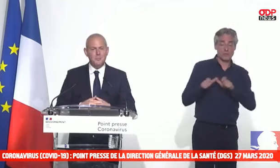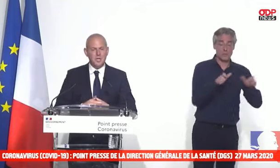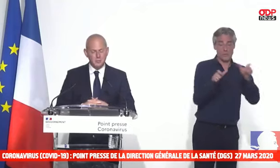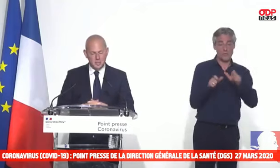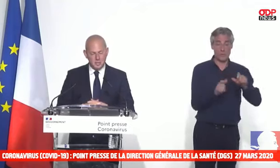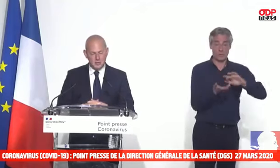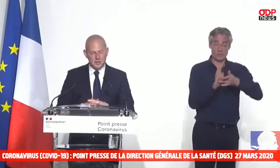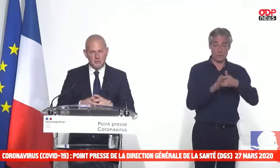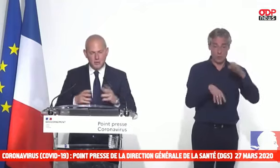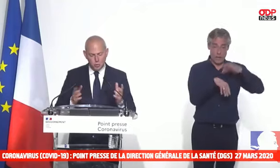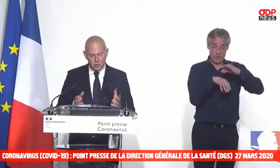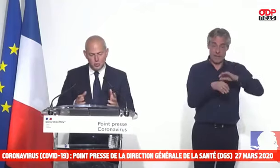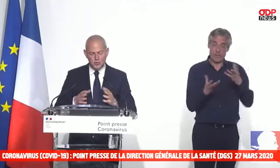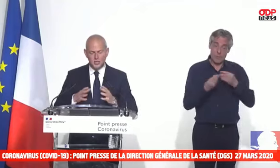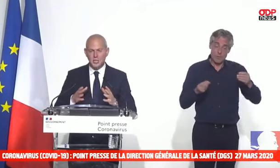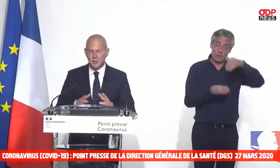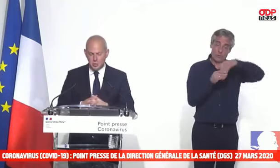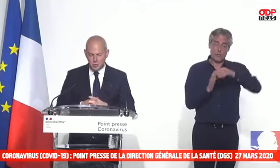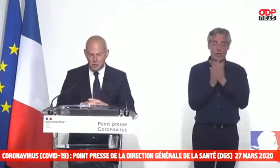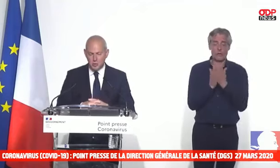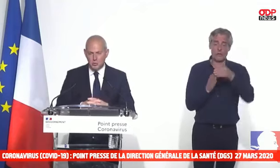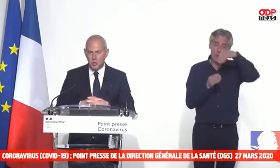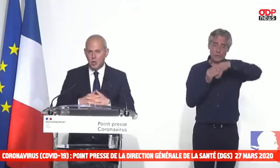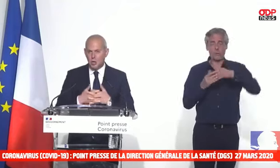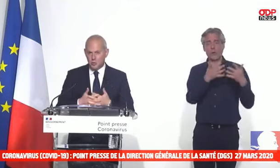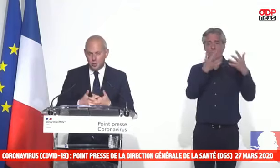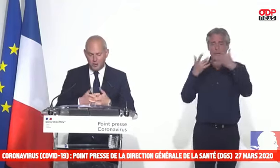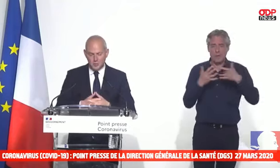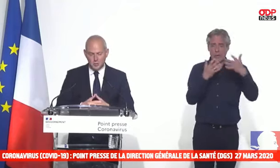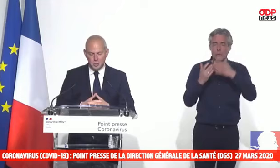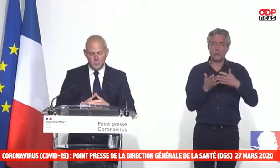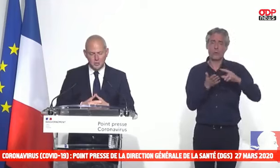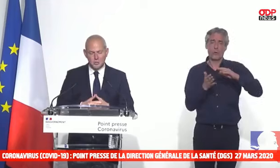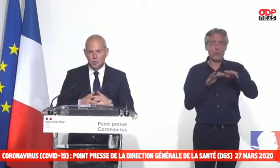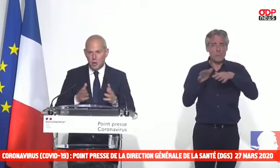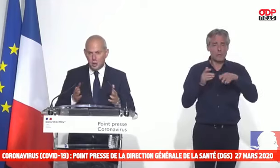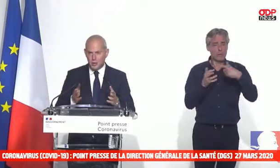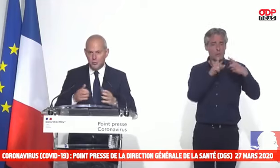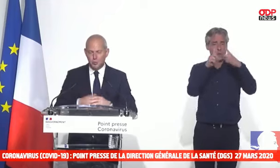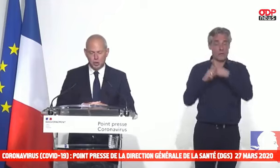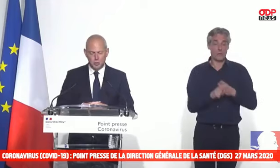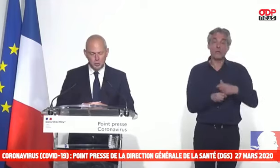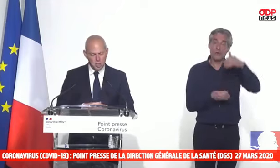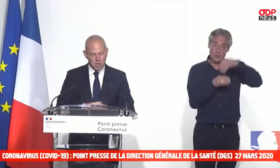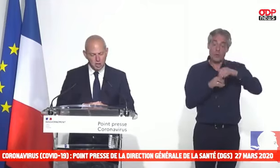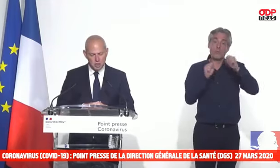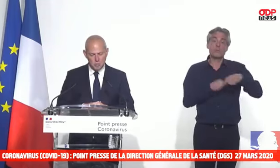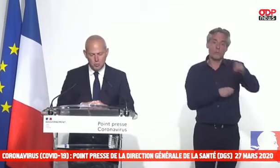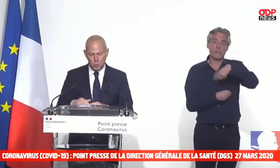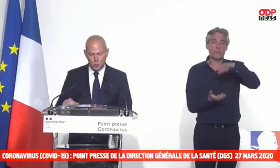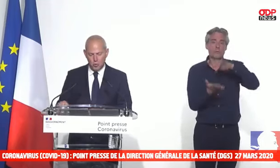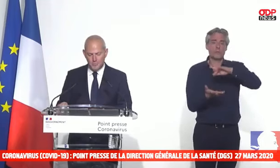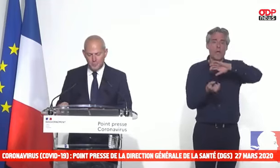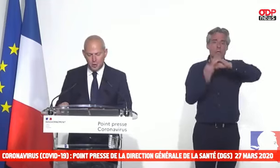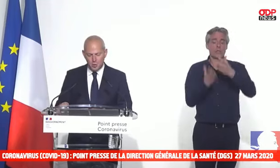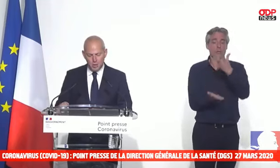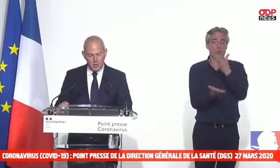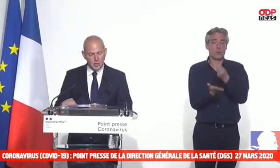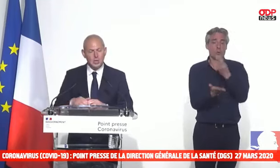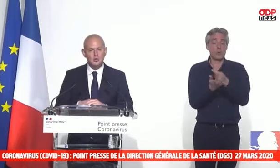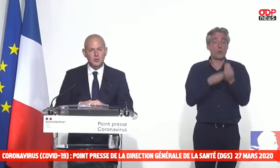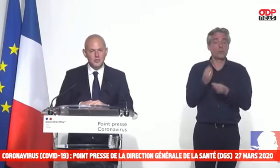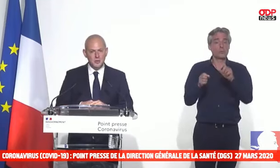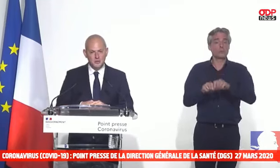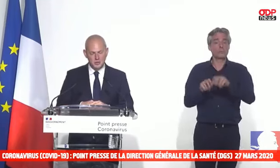livret explicatif avec tous les outils, les méthodes de calcul sera disponible dès ce soir et vous pourrez le télécharger ou au moins le